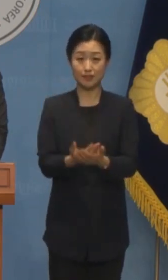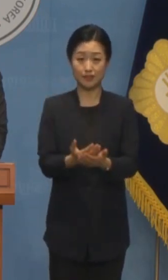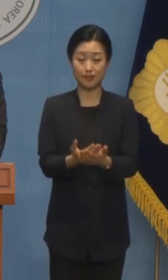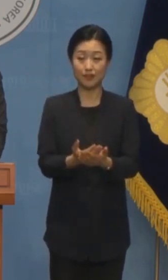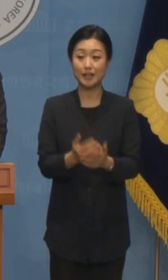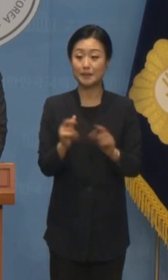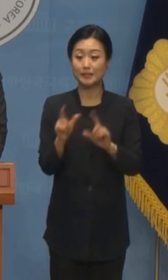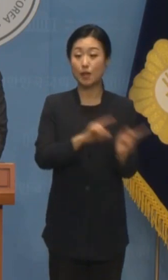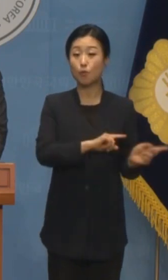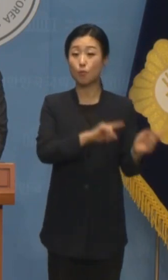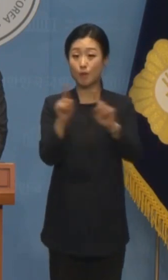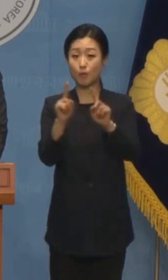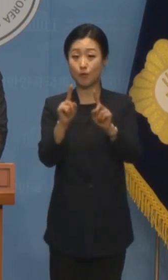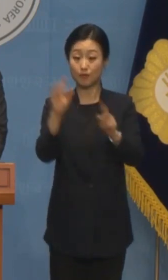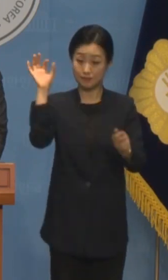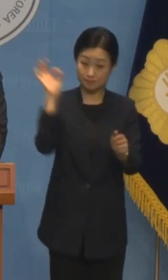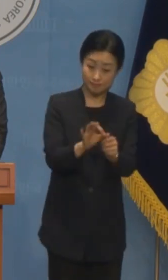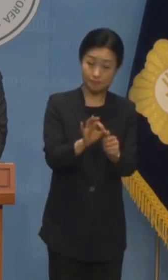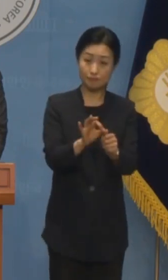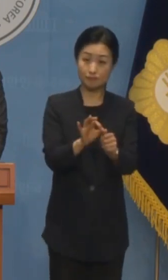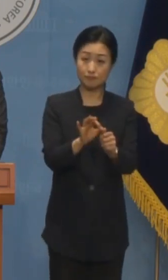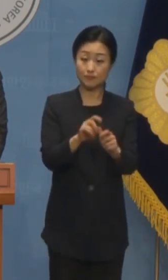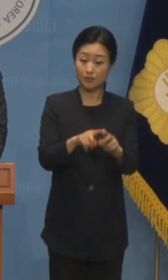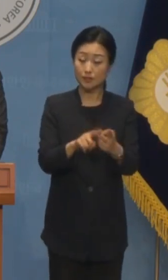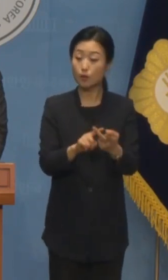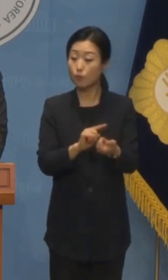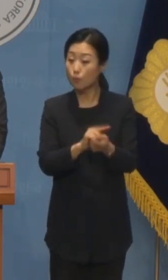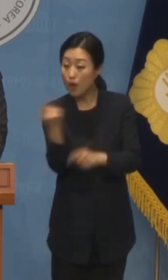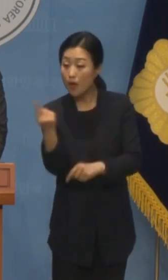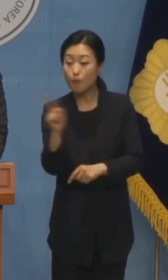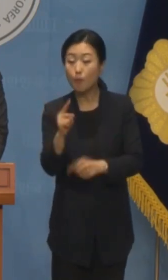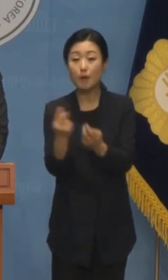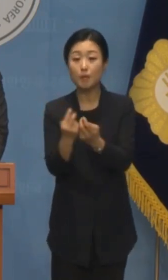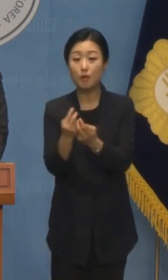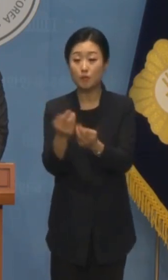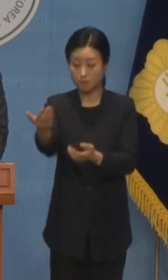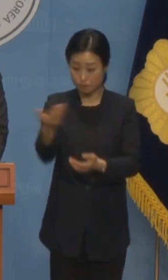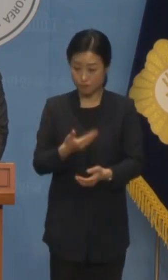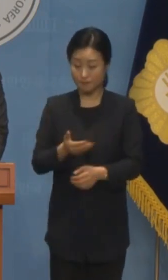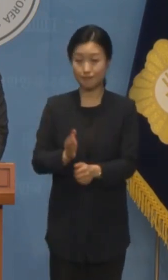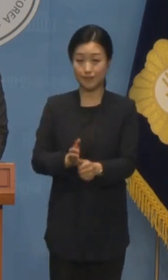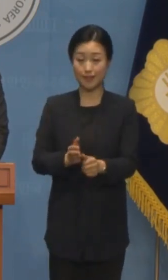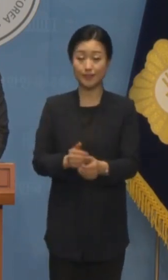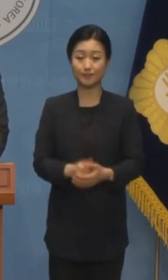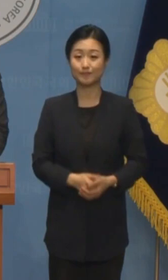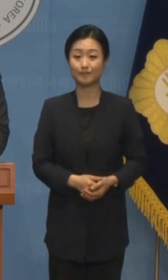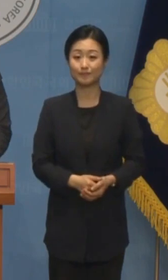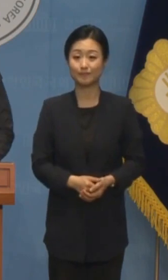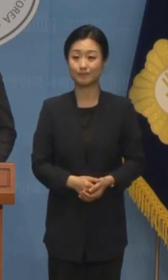민생을 위한 된 대안을 내놓을 것을 국민의 힘에 엄중히